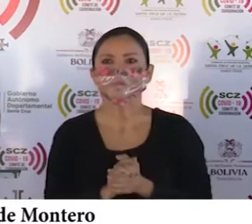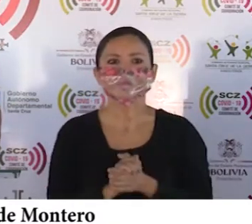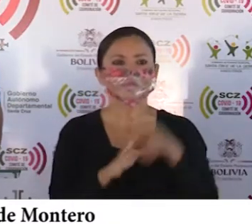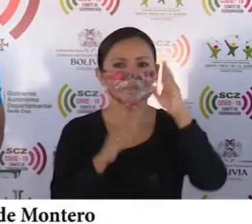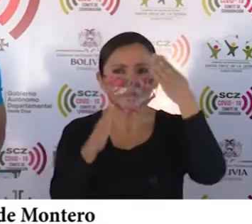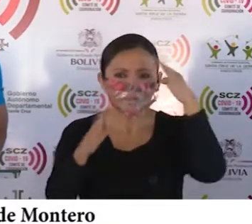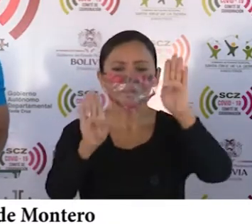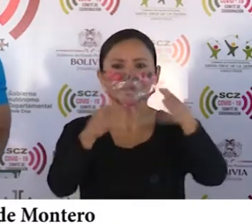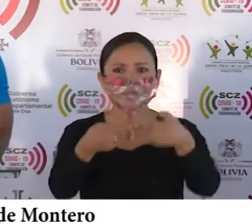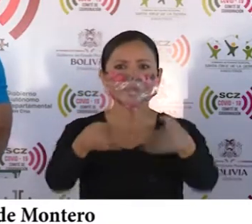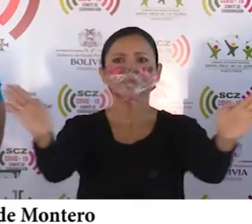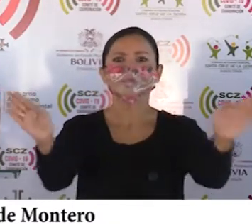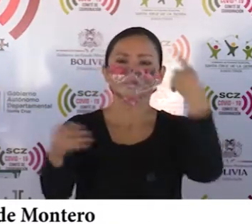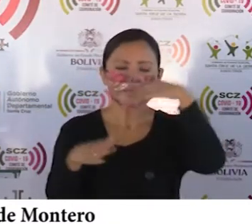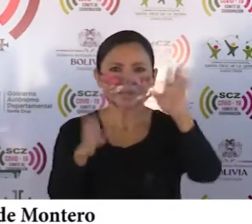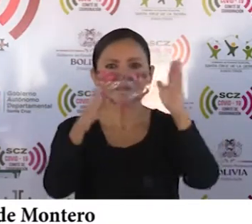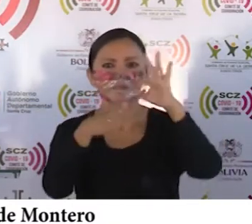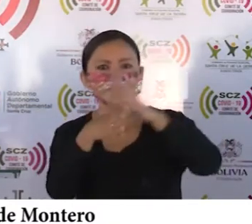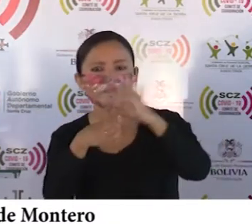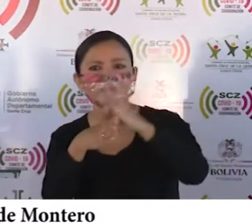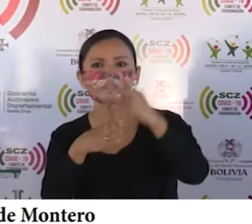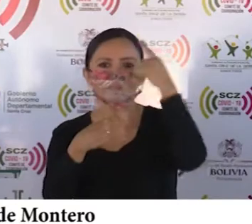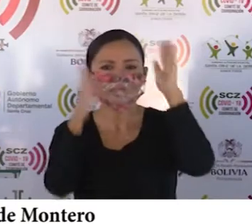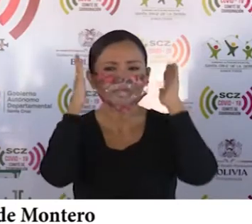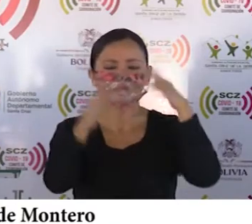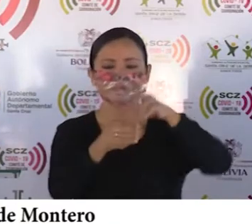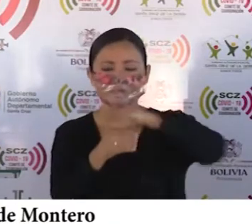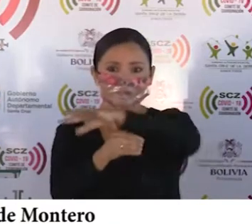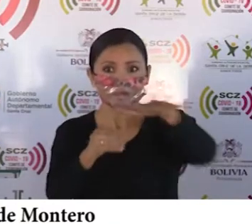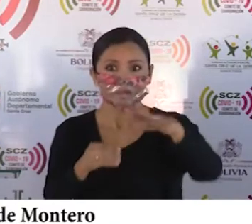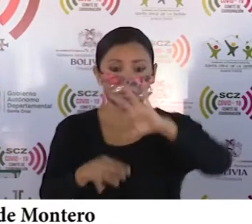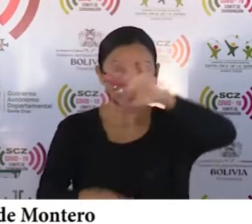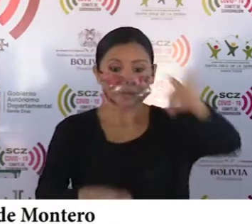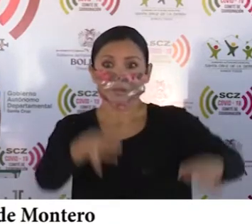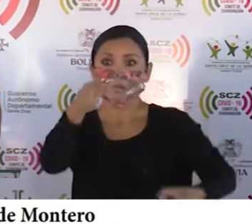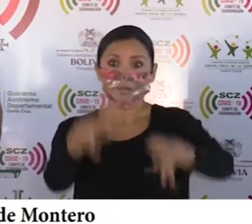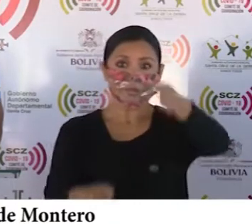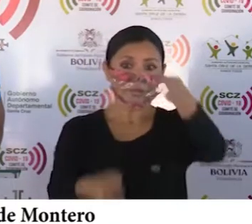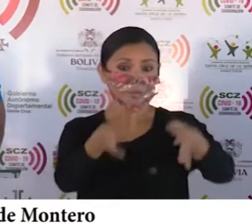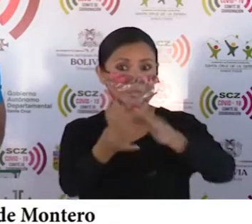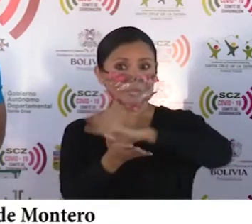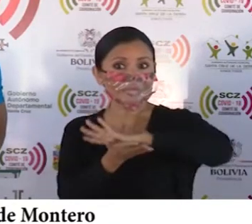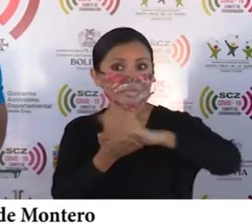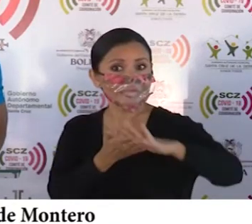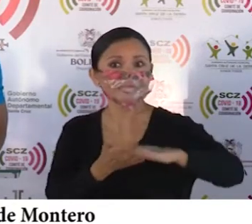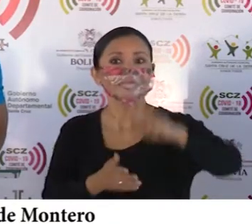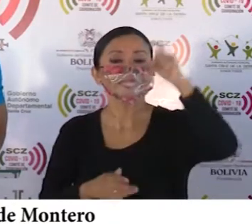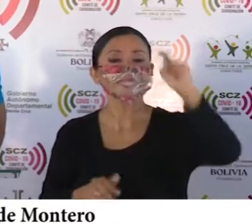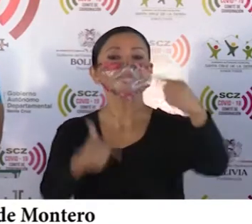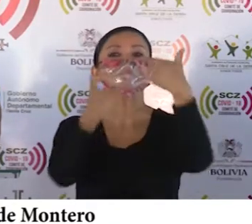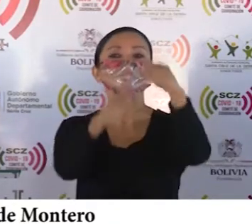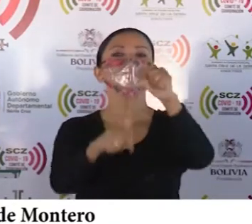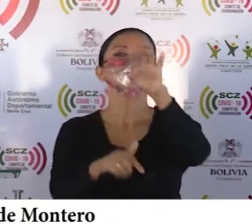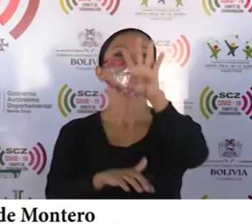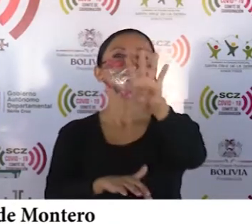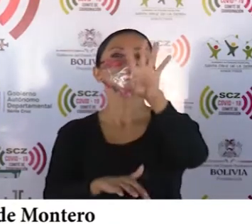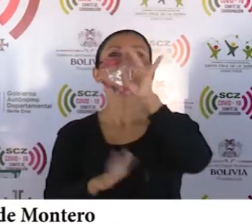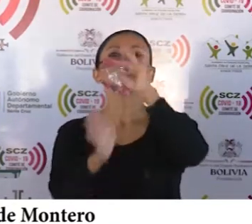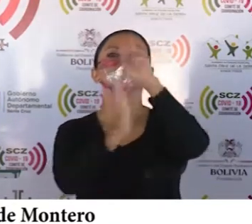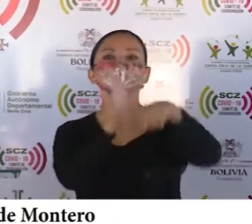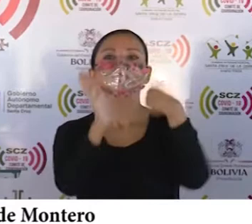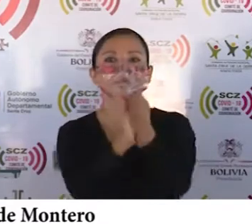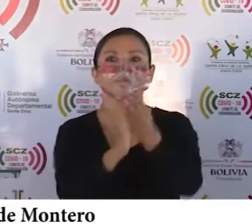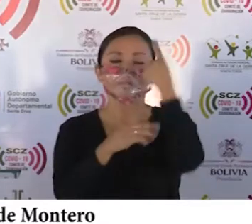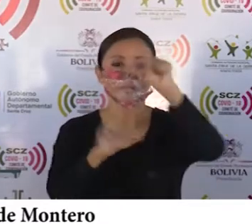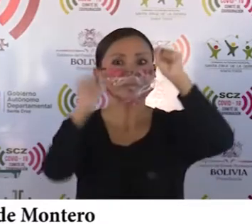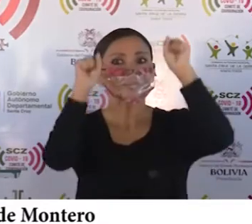de su apertura para atención al coronavirus. La justicia en este sentido tiene un plazo de 48 horas